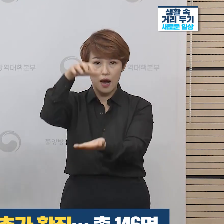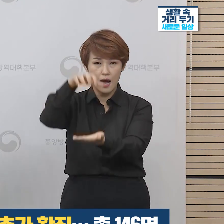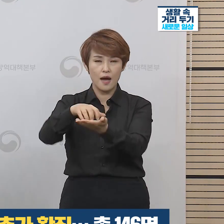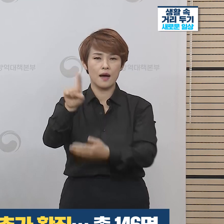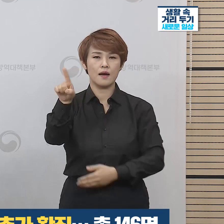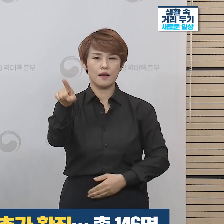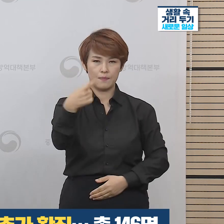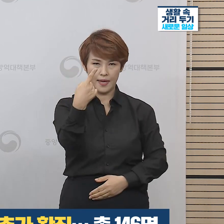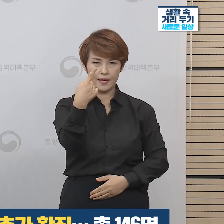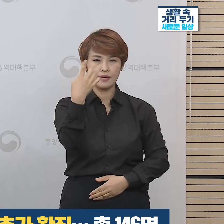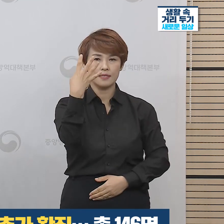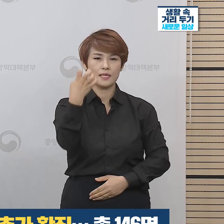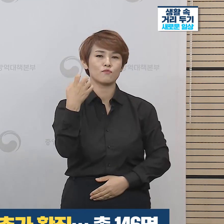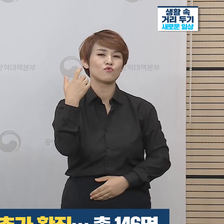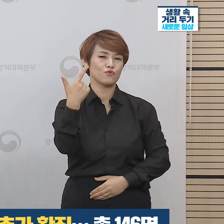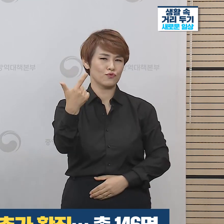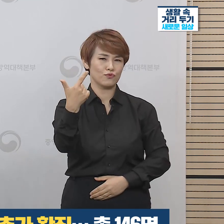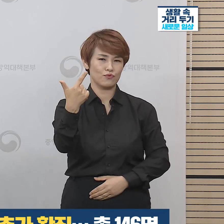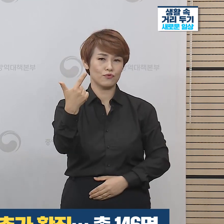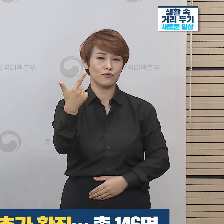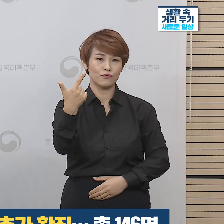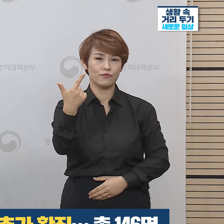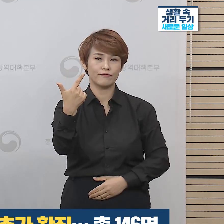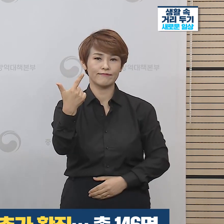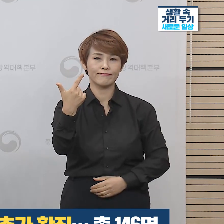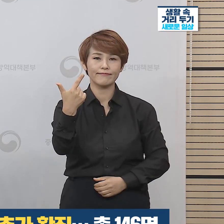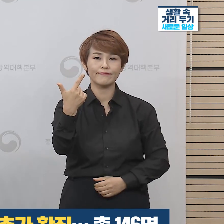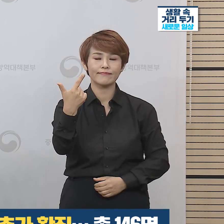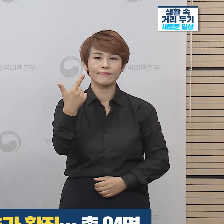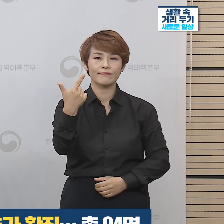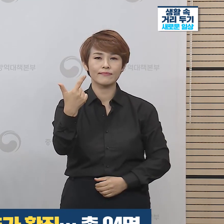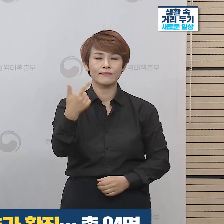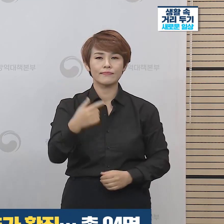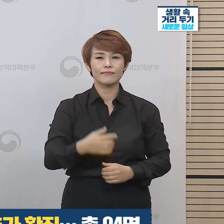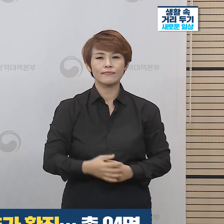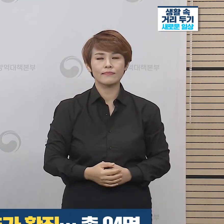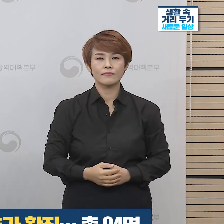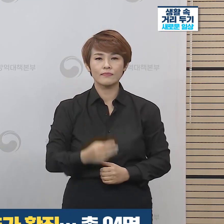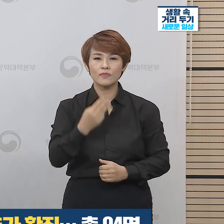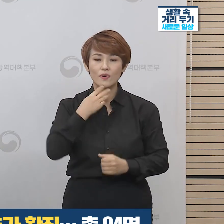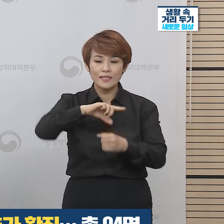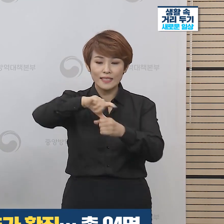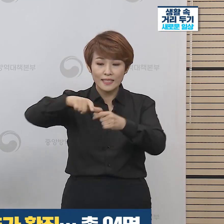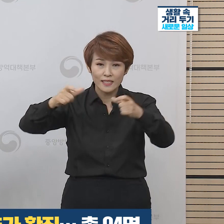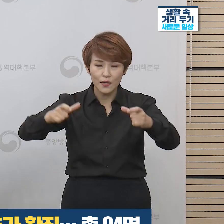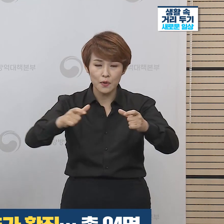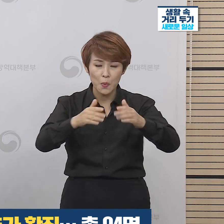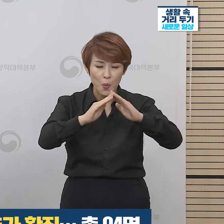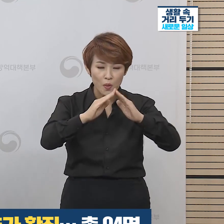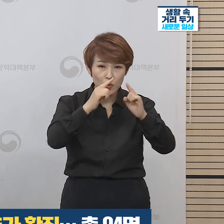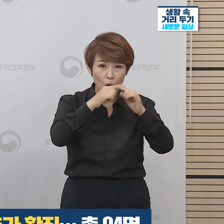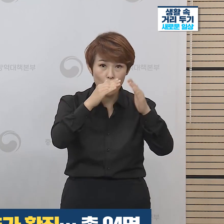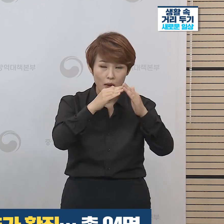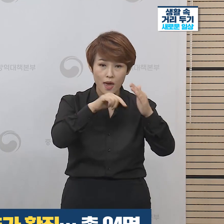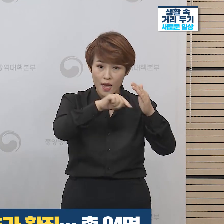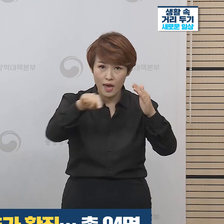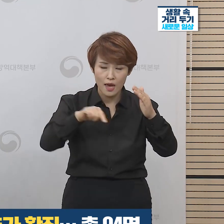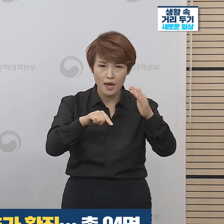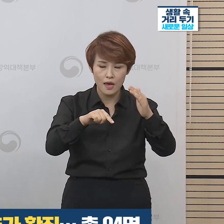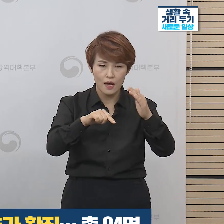146명 의 누적 확진 자가 발견되었습니다 수도권 의 개척교회 관련해서는